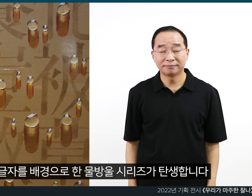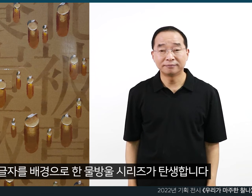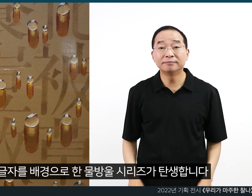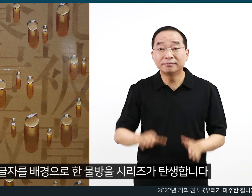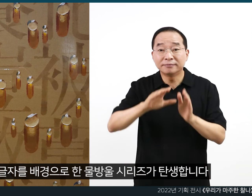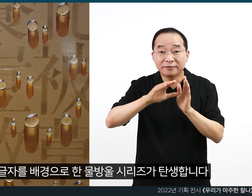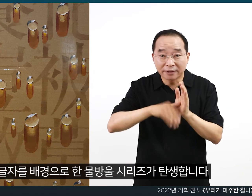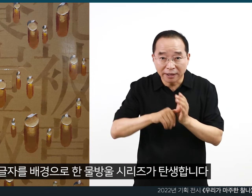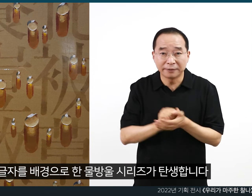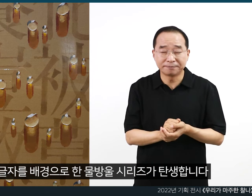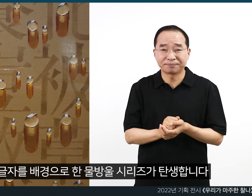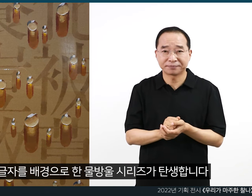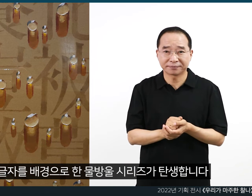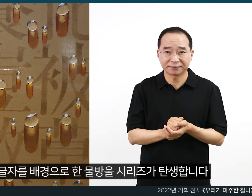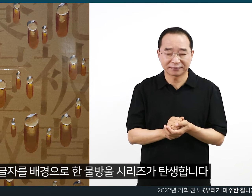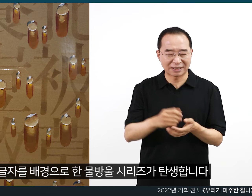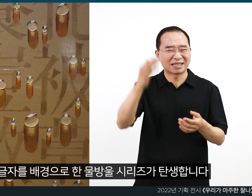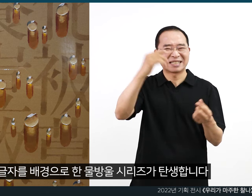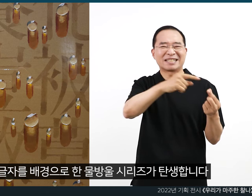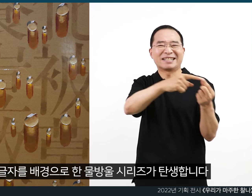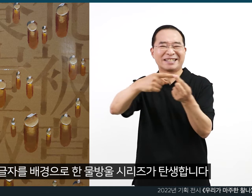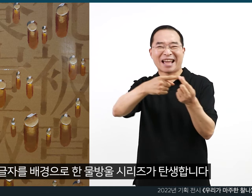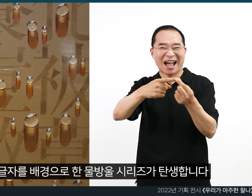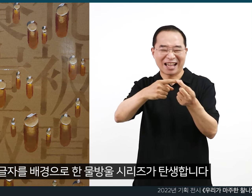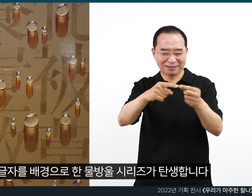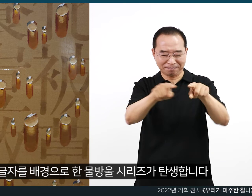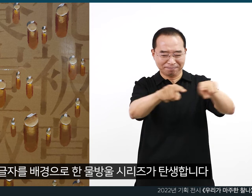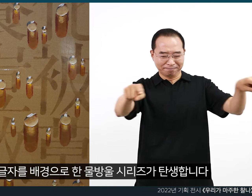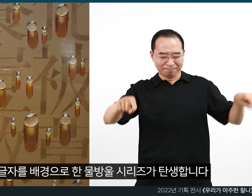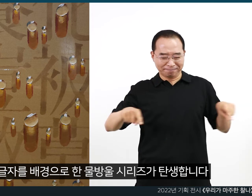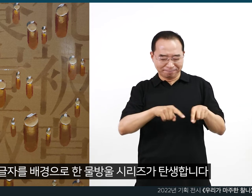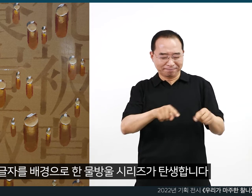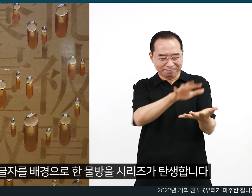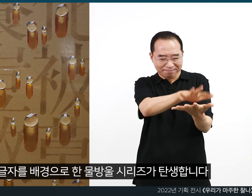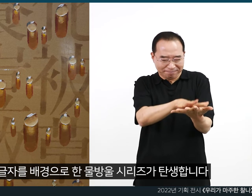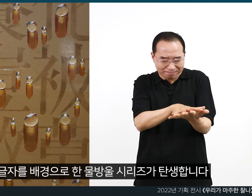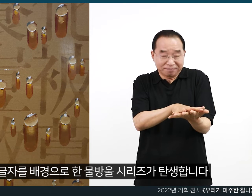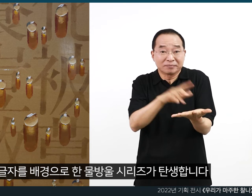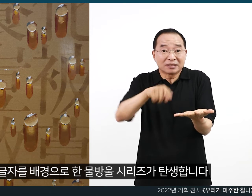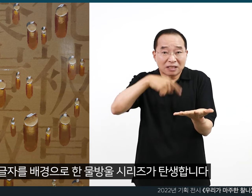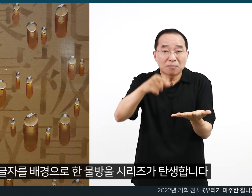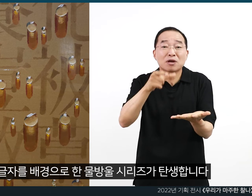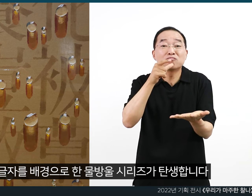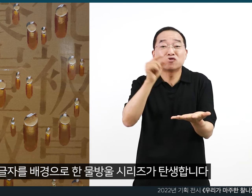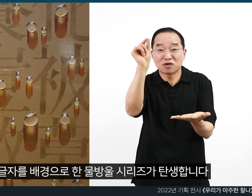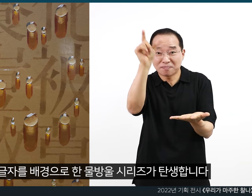이 과정에서 글자를 배경으로 한 물방울 시리즈가 탄생합니다.